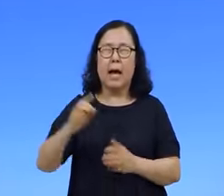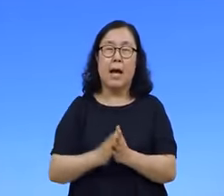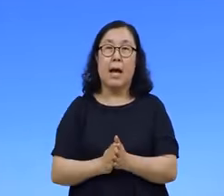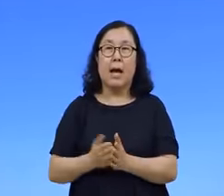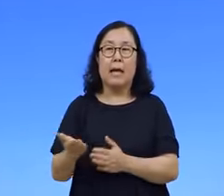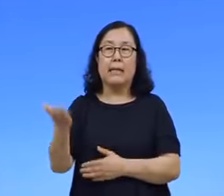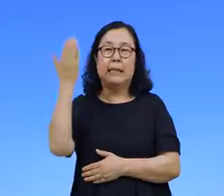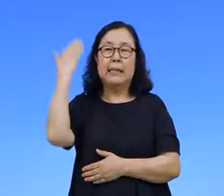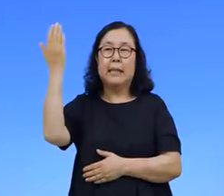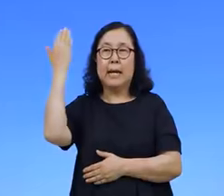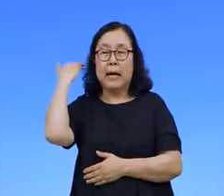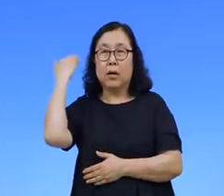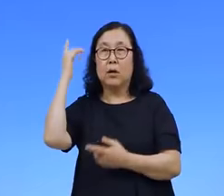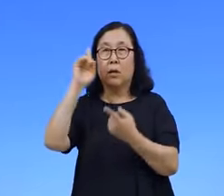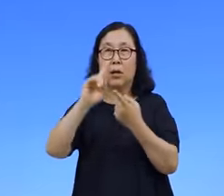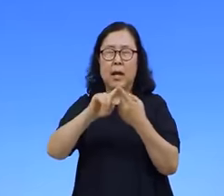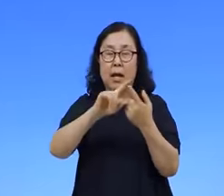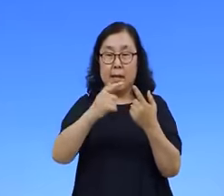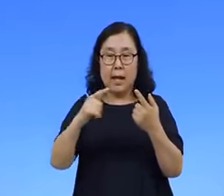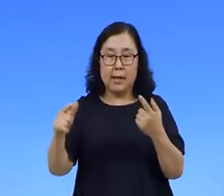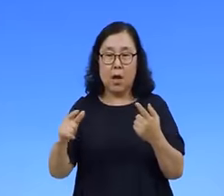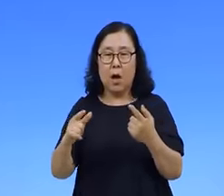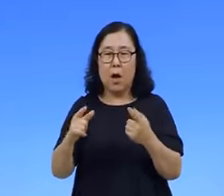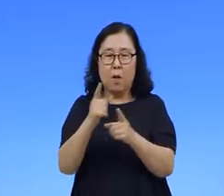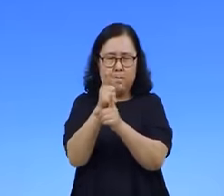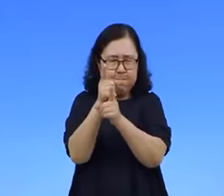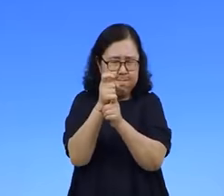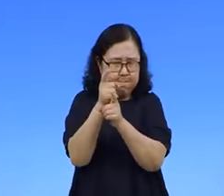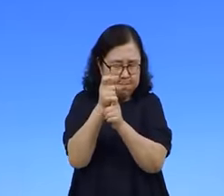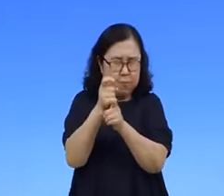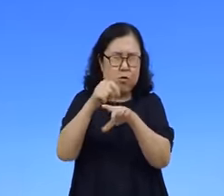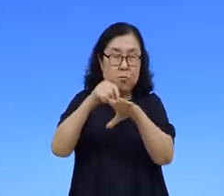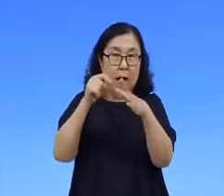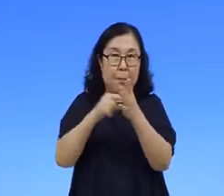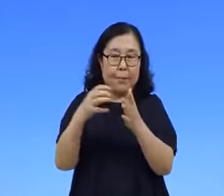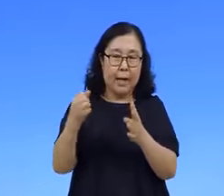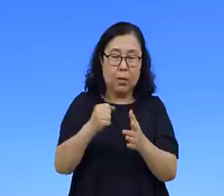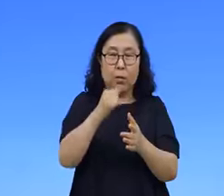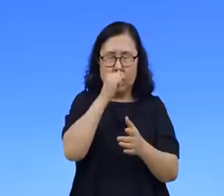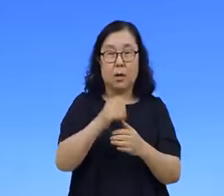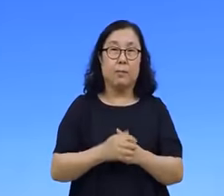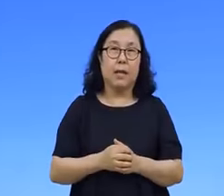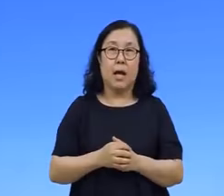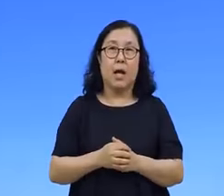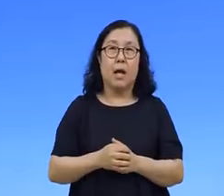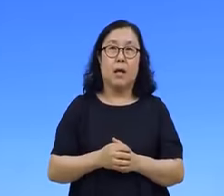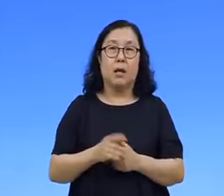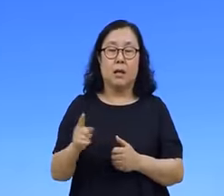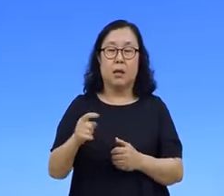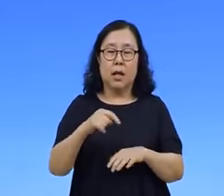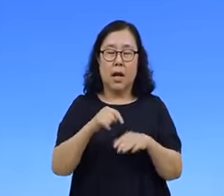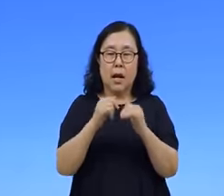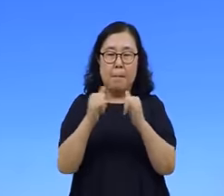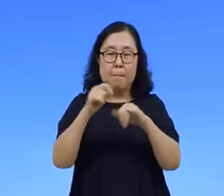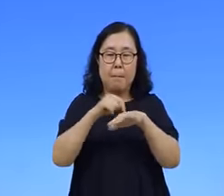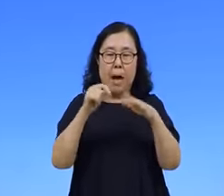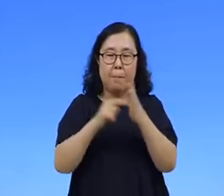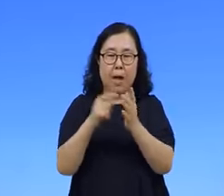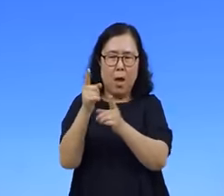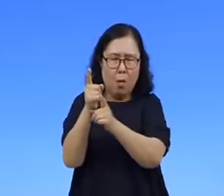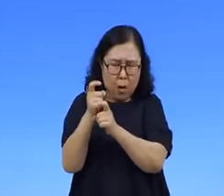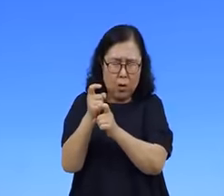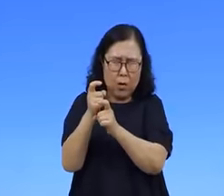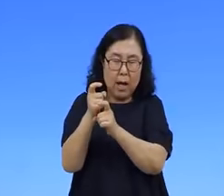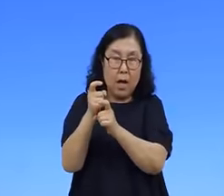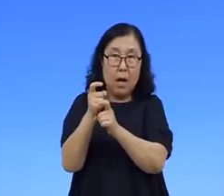원한을 품고 있는 강팍한 마음이에요. 그러니까 그 사람 마음에 어떤 일로 그 원한을 품는 그런 악한